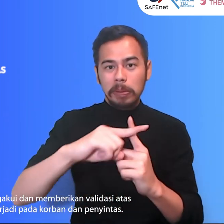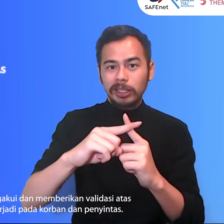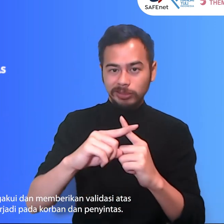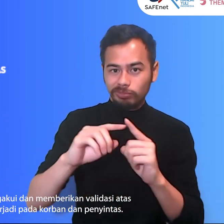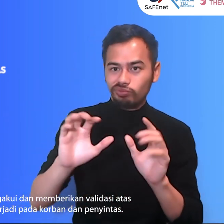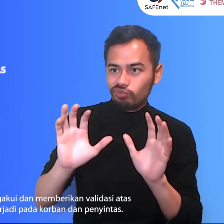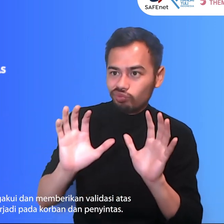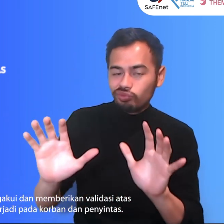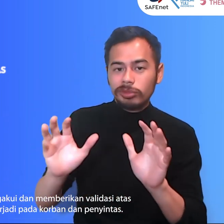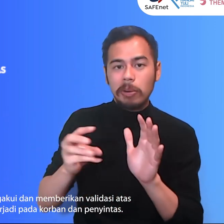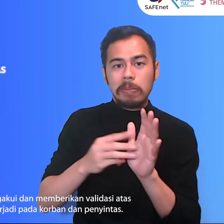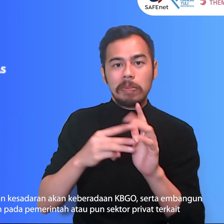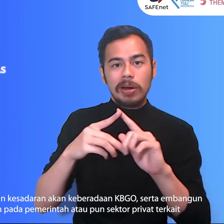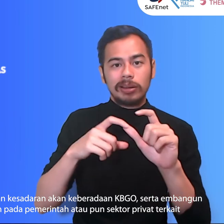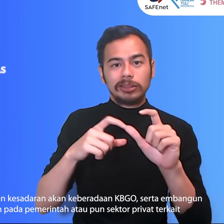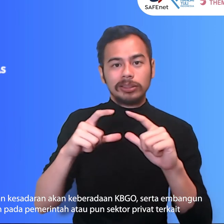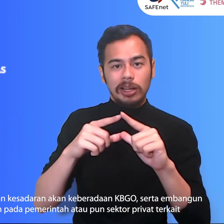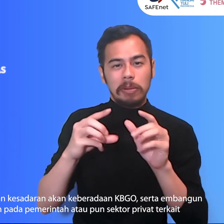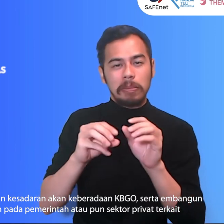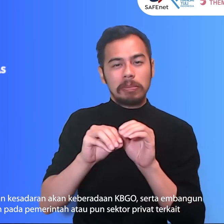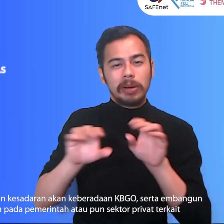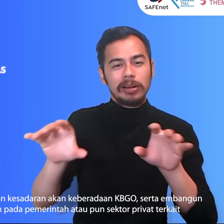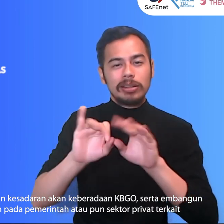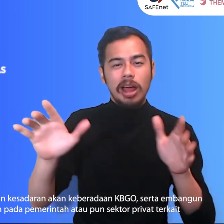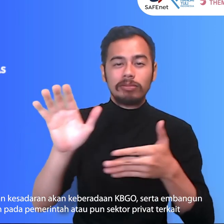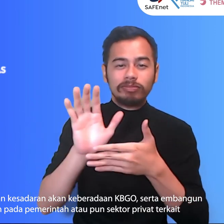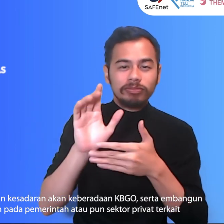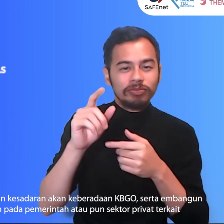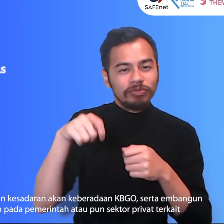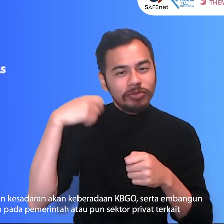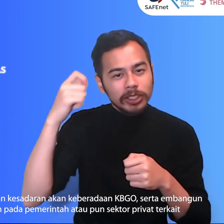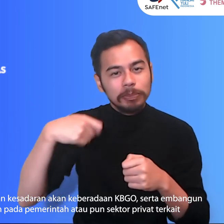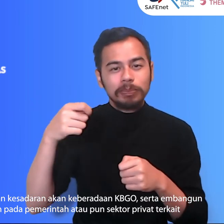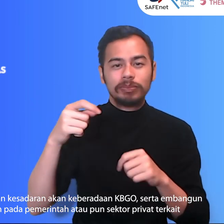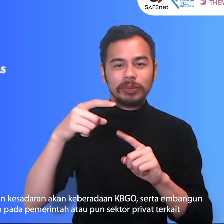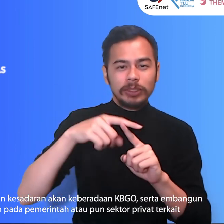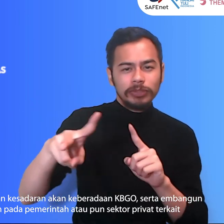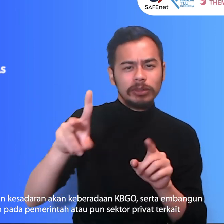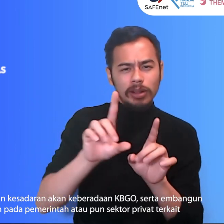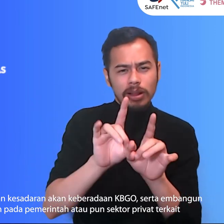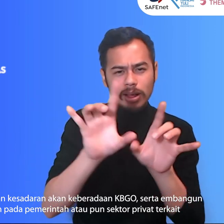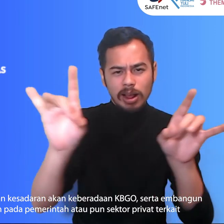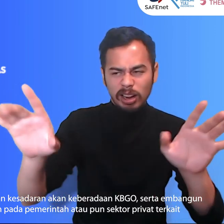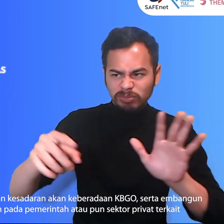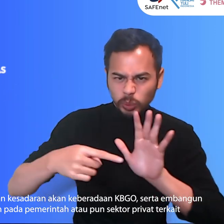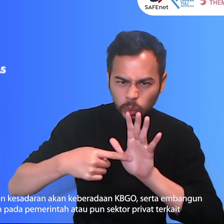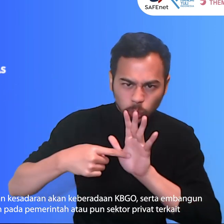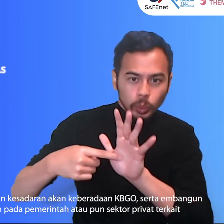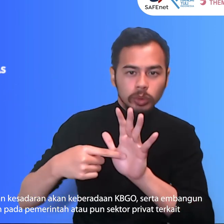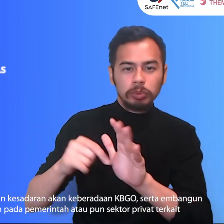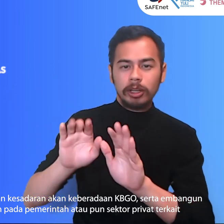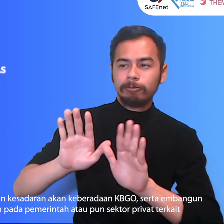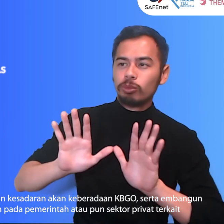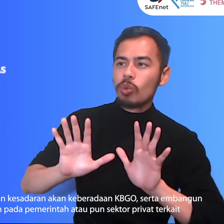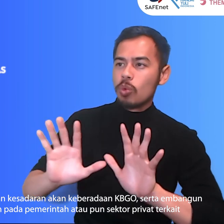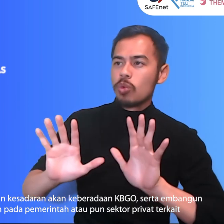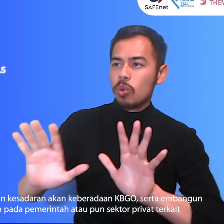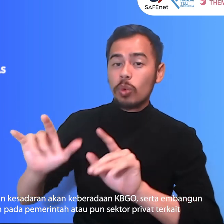penyintas kampanye solidaritas dapat menyebarkan kesadaran akan keberadaan KB Geo serta